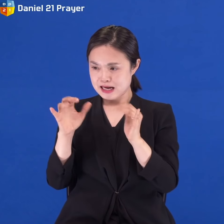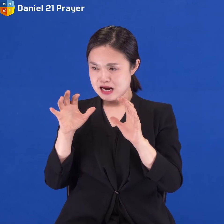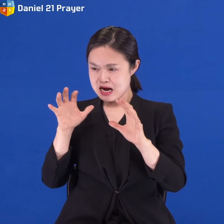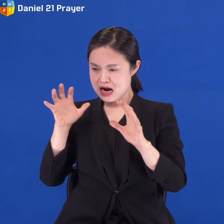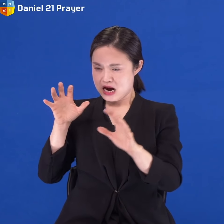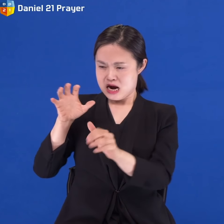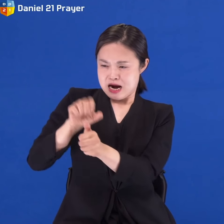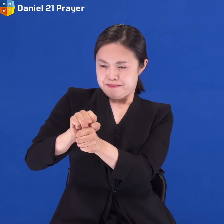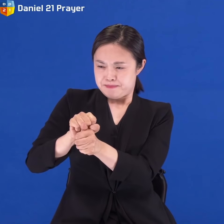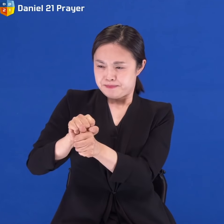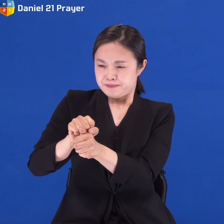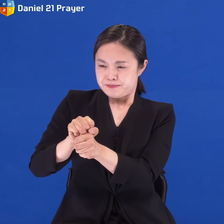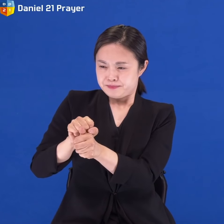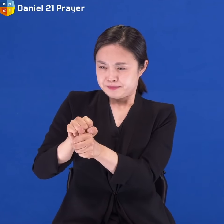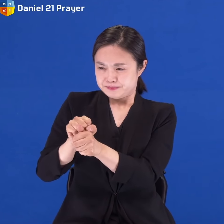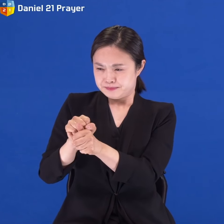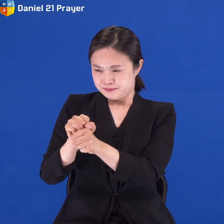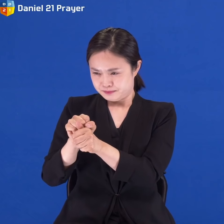했습니다.